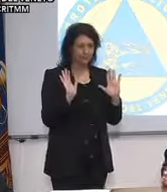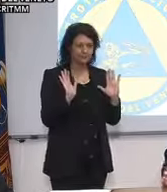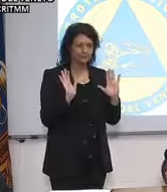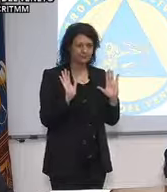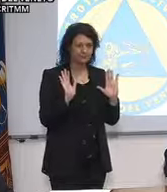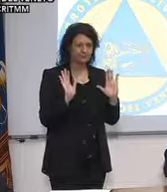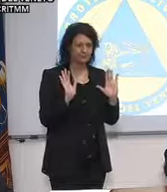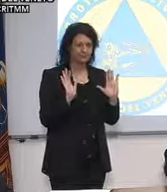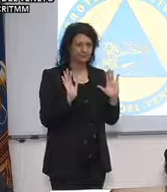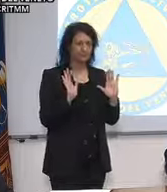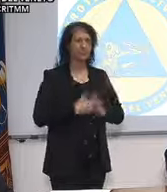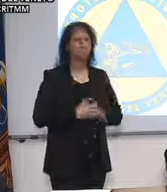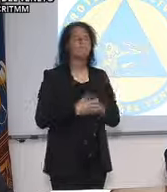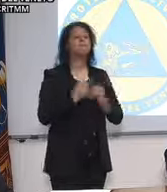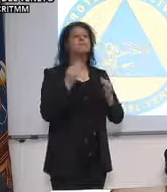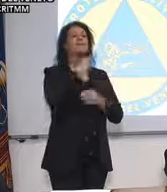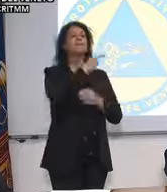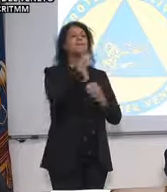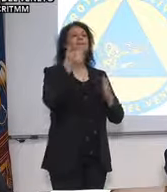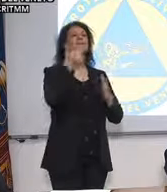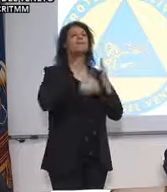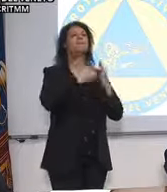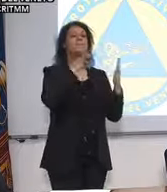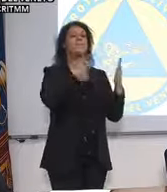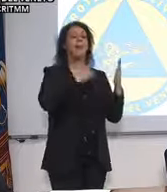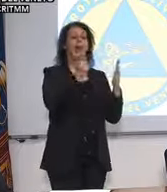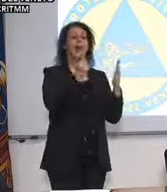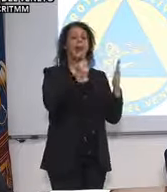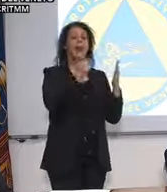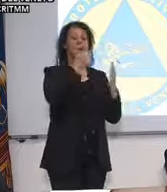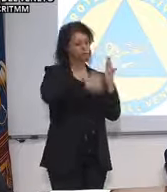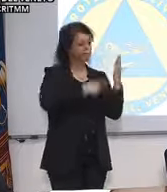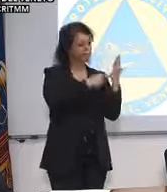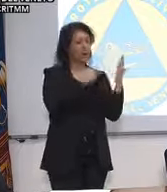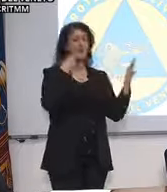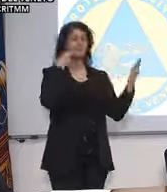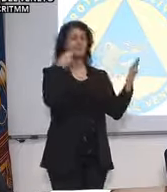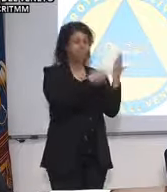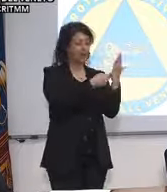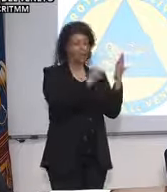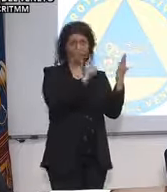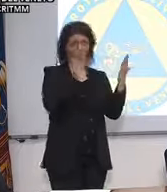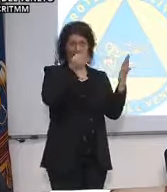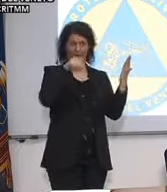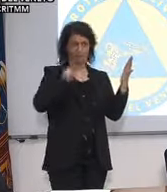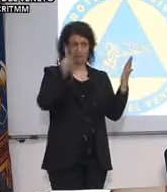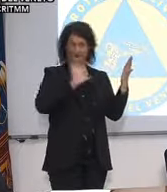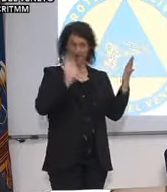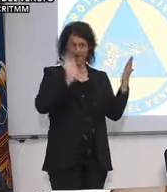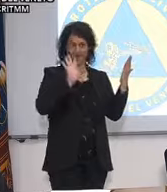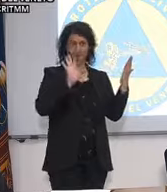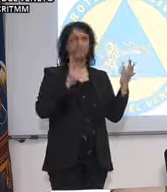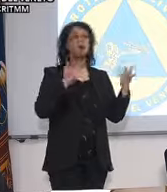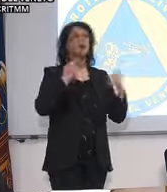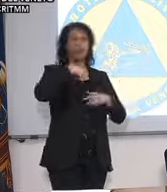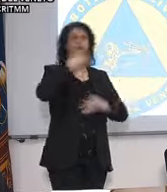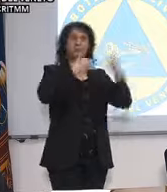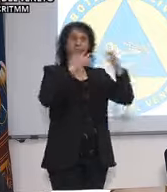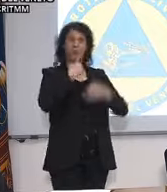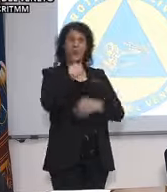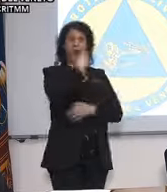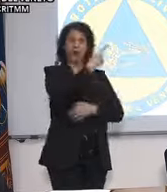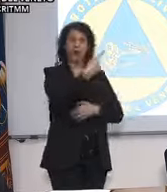Quindi quello che trovate in busta paga non viene dato alla regione del Veneto, e in causa non hanno voluto cambiare il nome della tassa. Perché